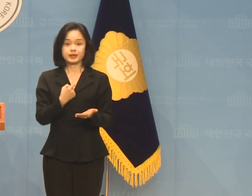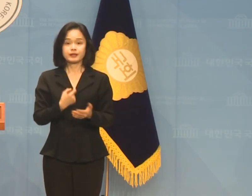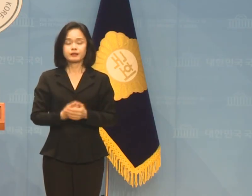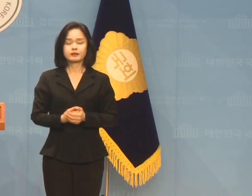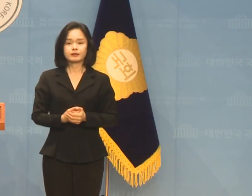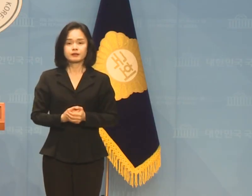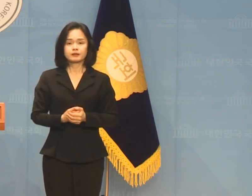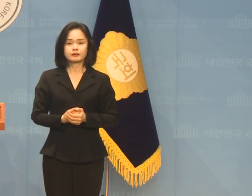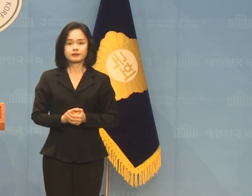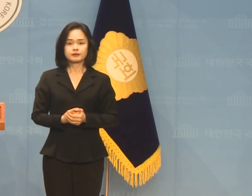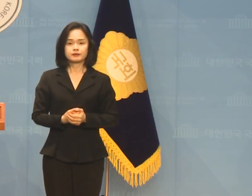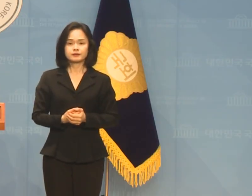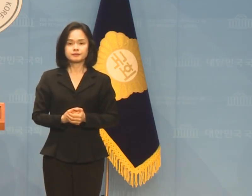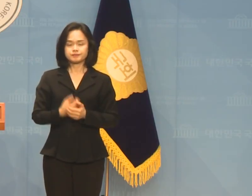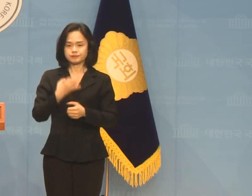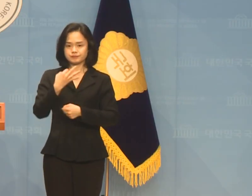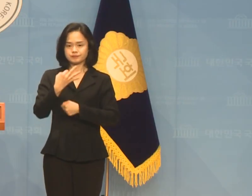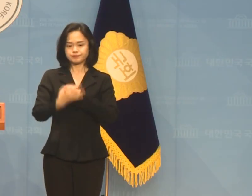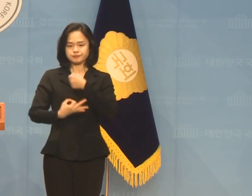걸쳐서 수사한 끝에